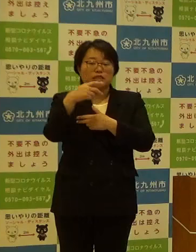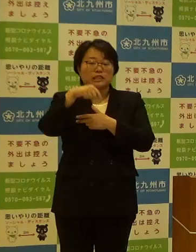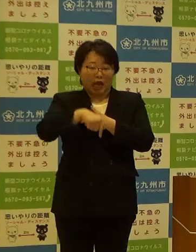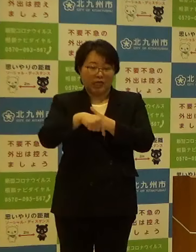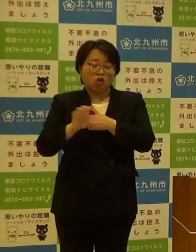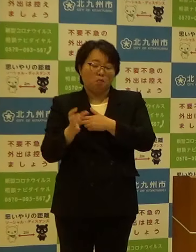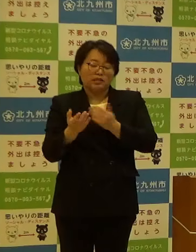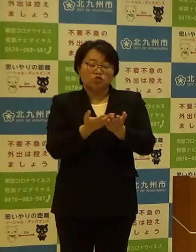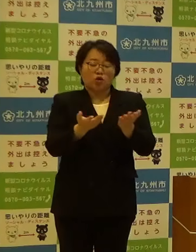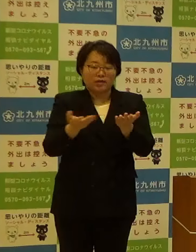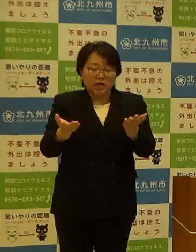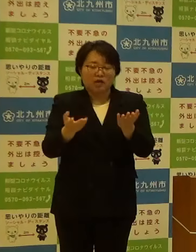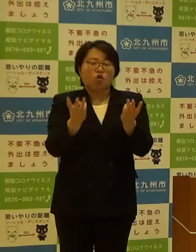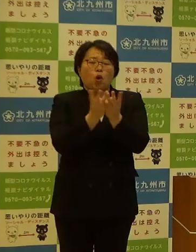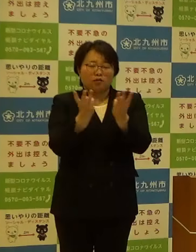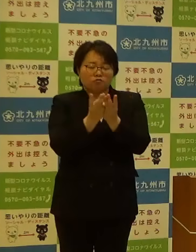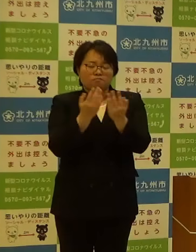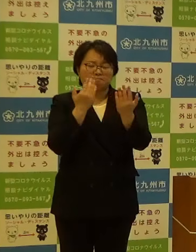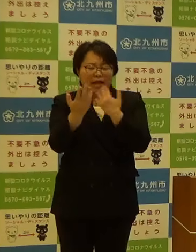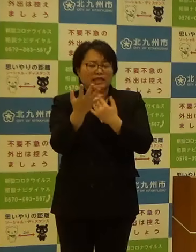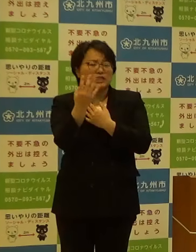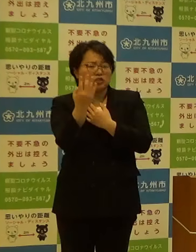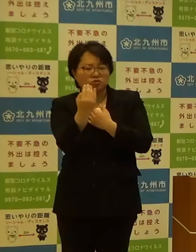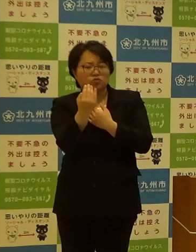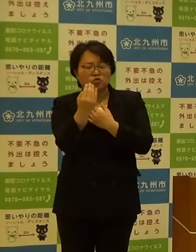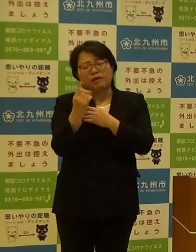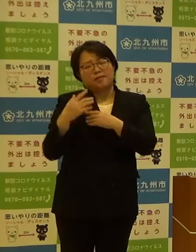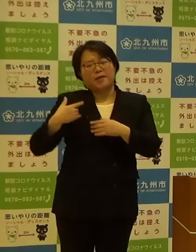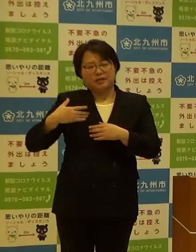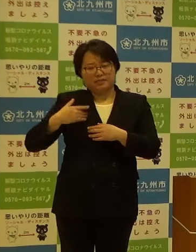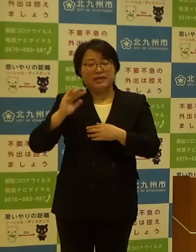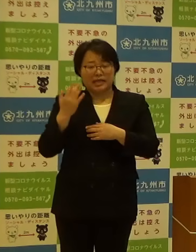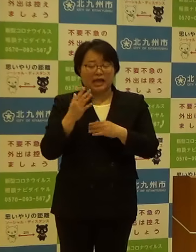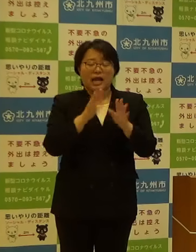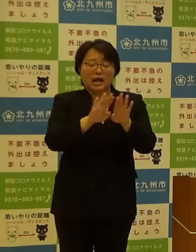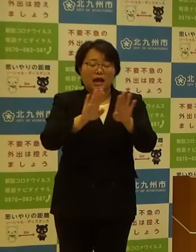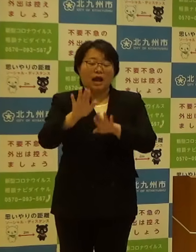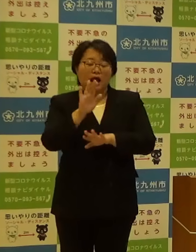数字はありませんが、9店空いてるという情報は、お伺いしています